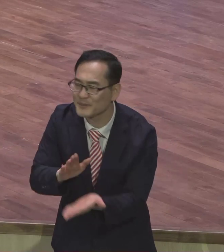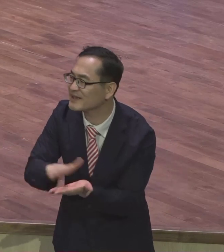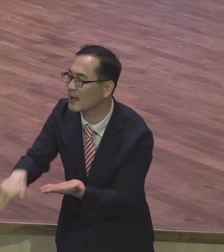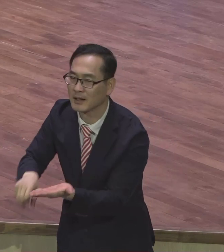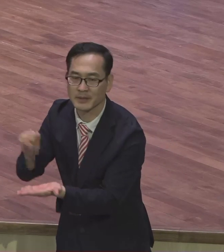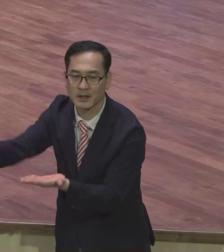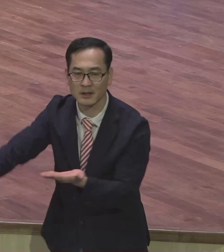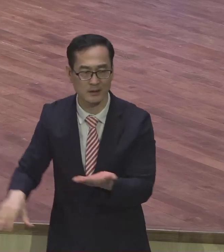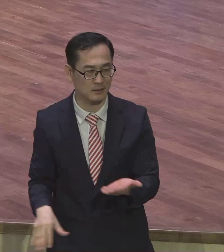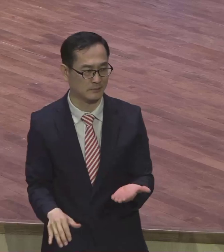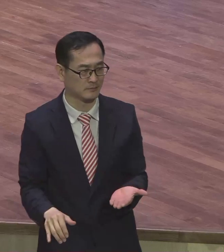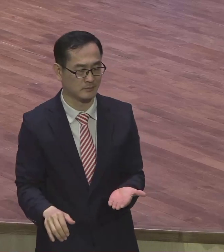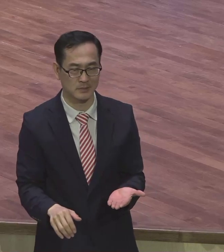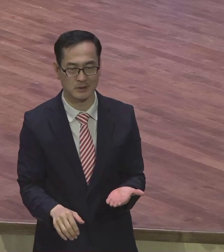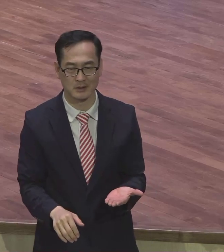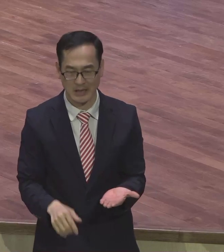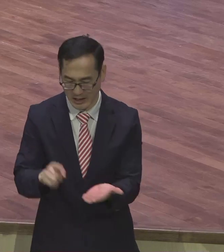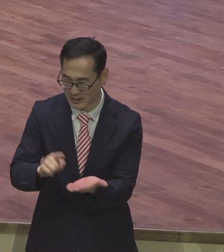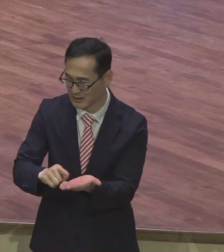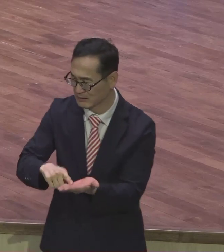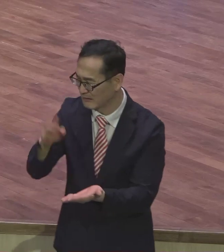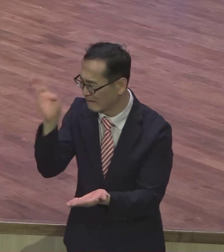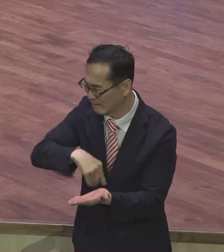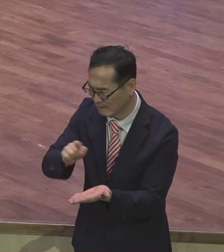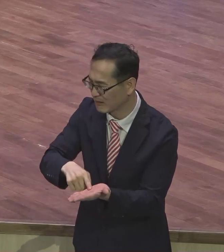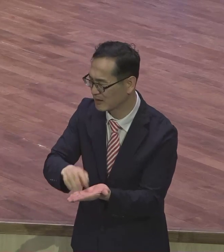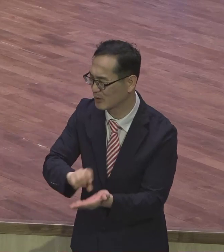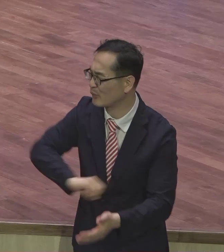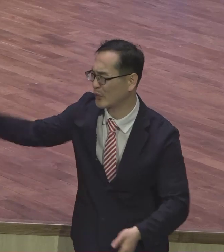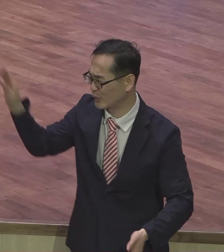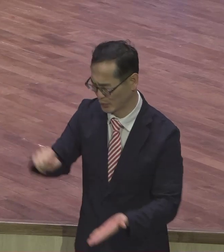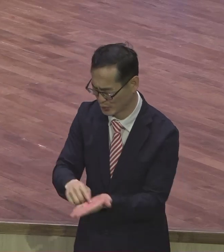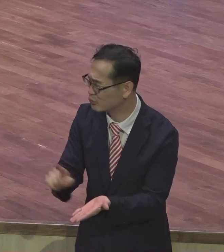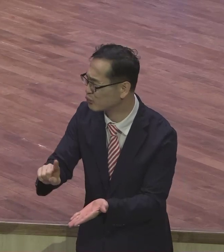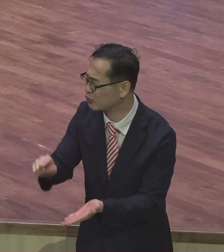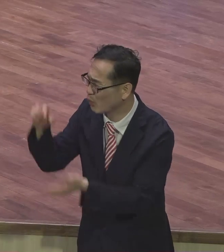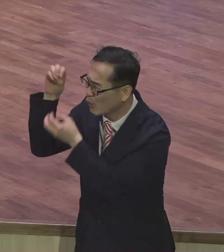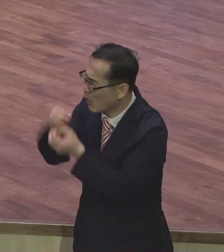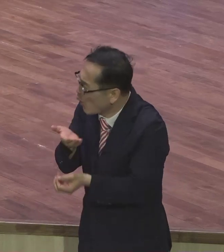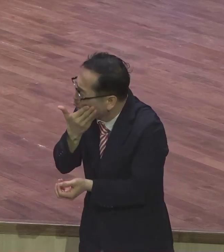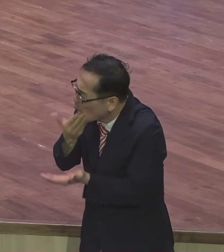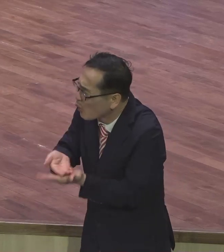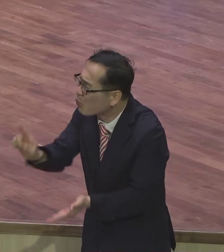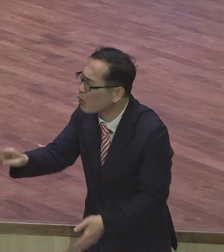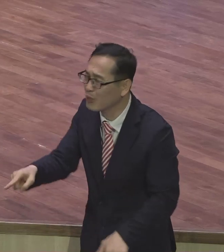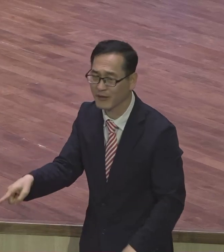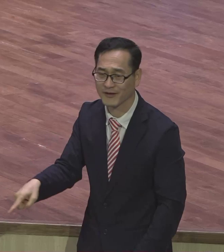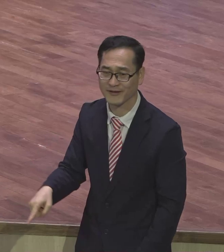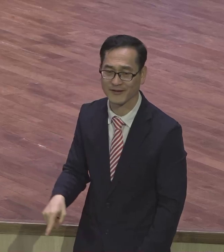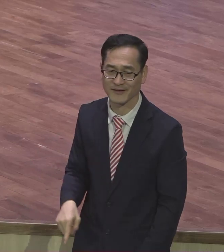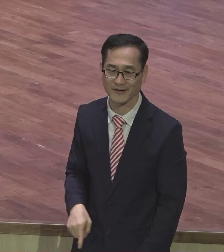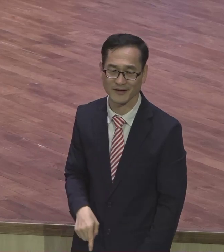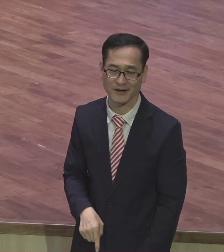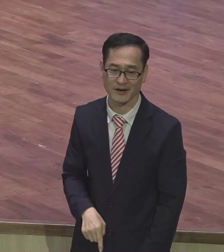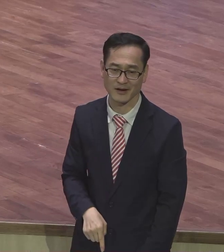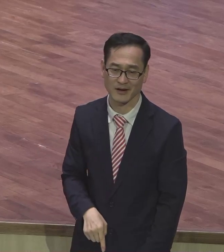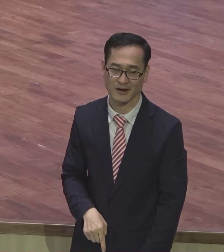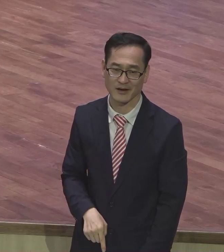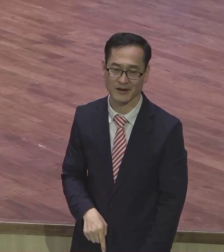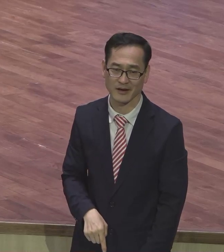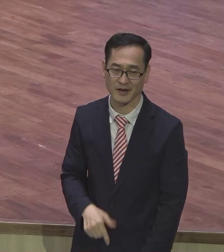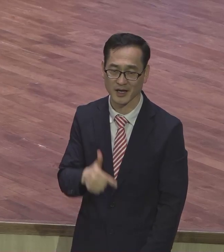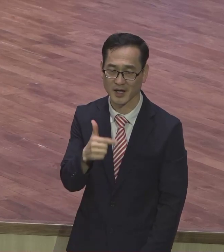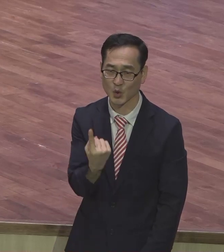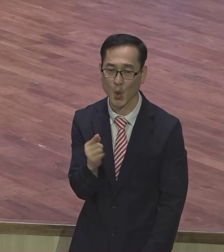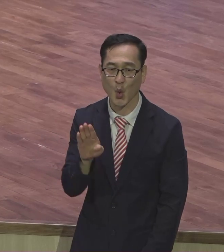이거 아무 소용으로 쓰레기통 이거 휴지조각 아무것도 아니에요 이거를 조상 대대로 가지고 있는